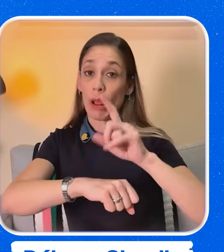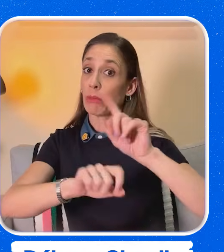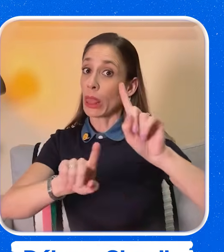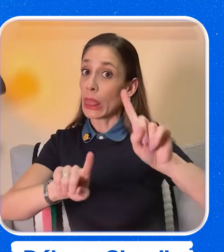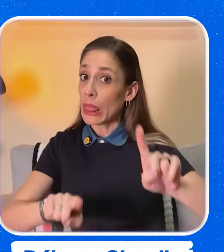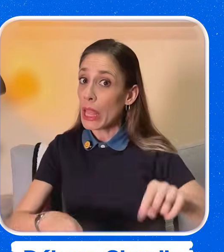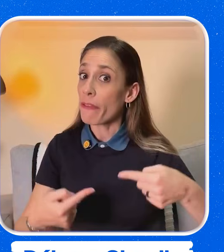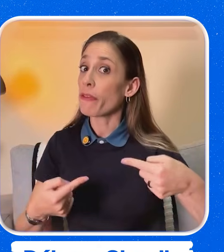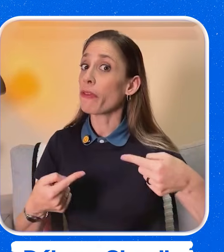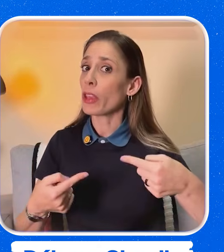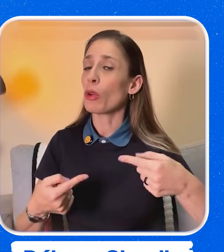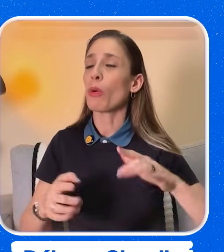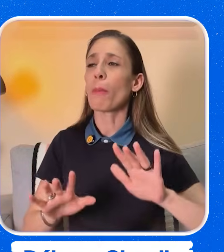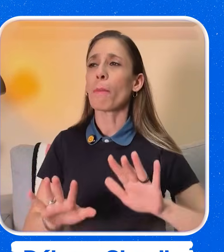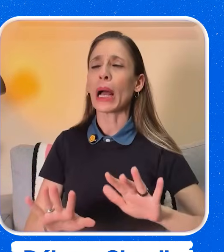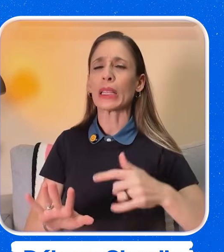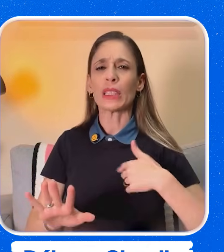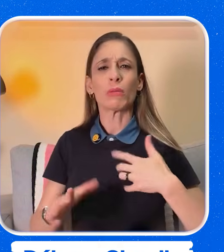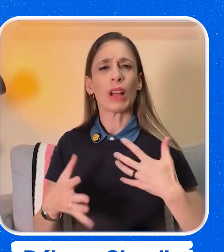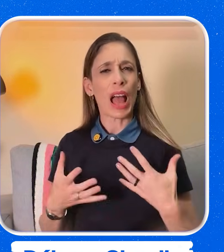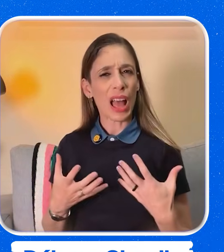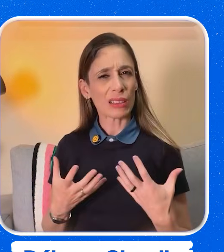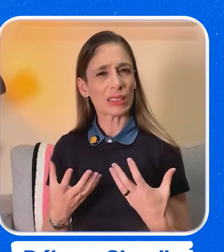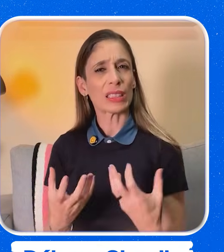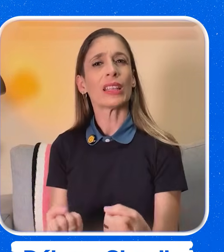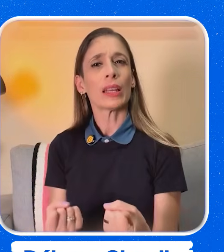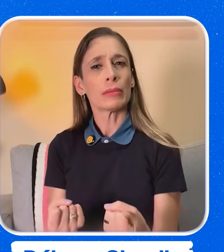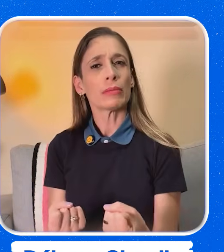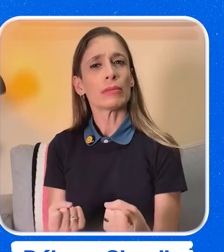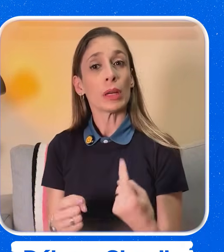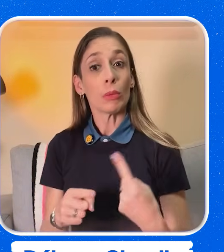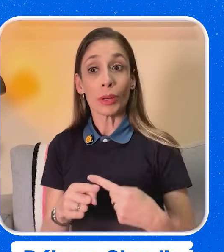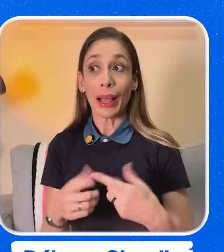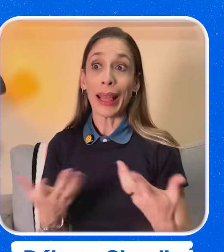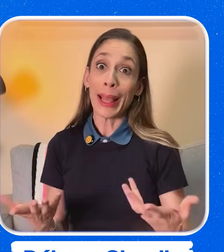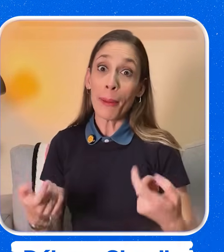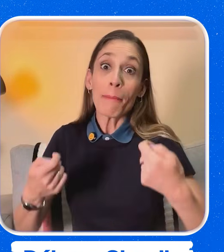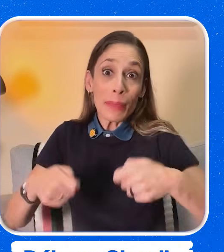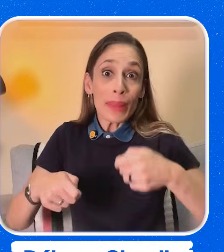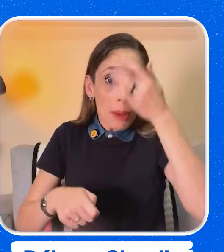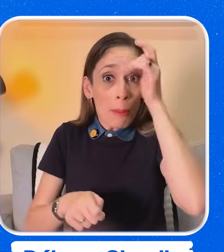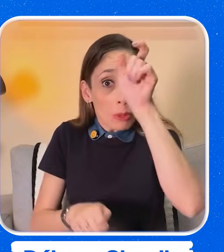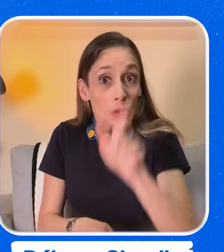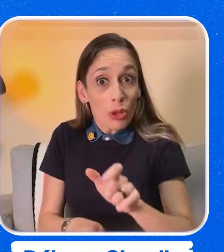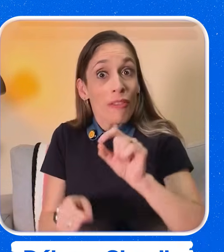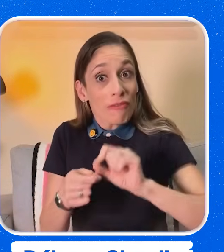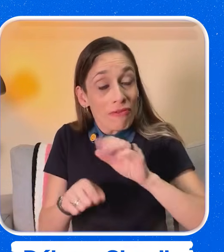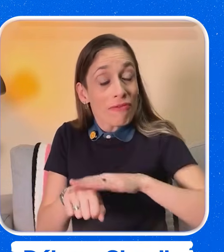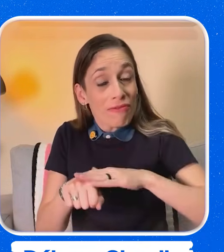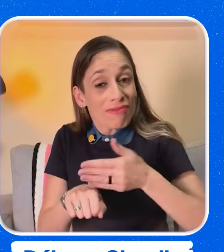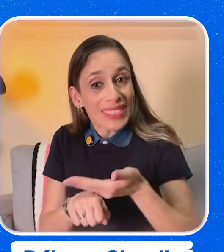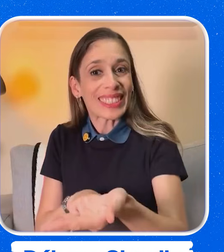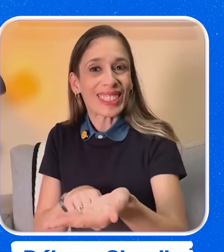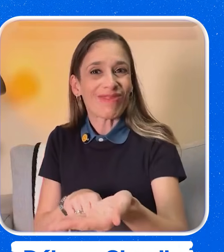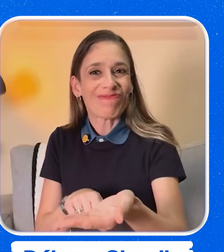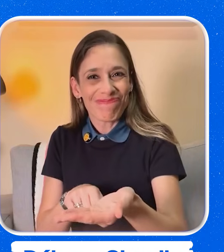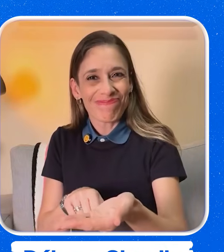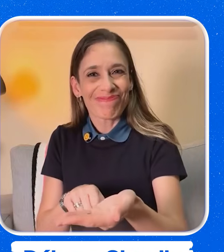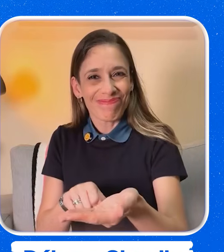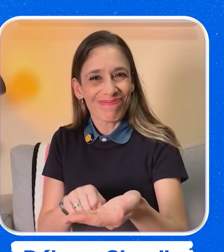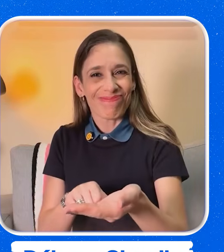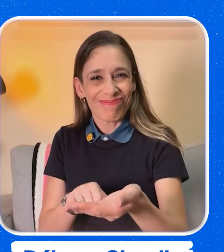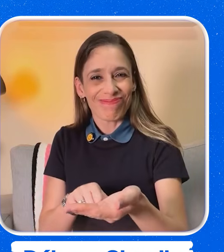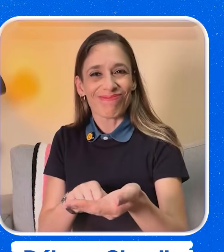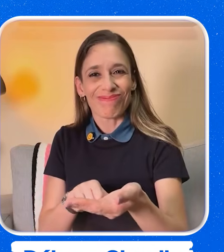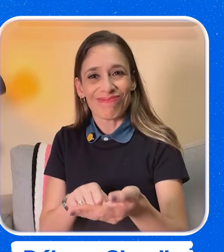aceitei porque eu acho que alguém precisa fazer isso, né? E sei